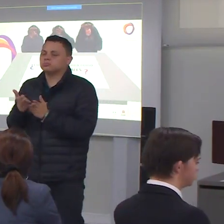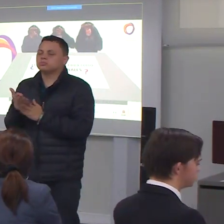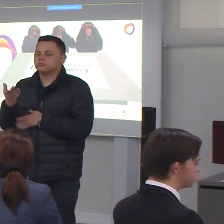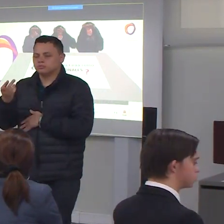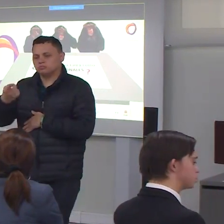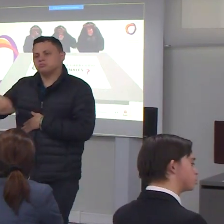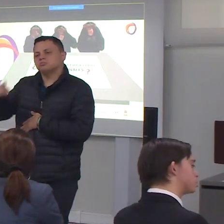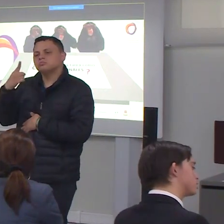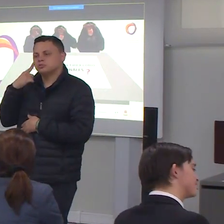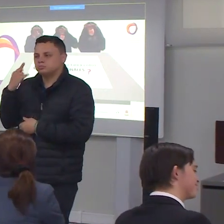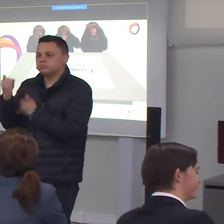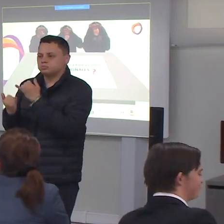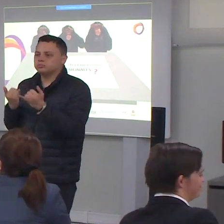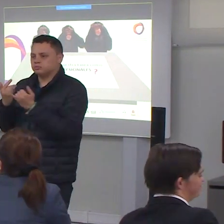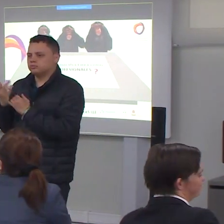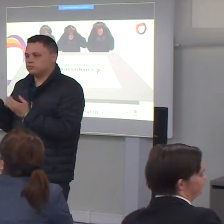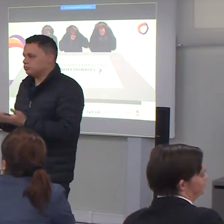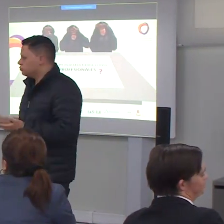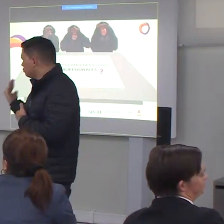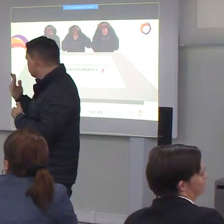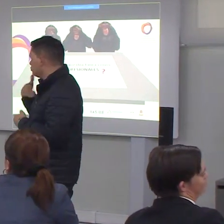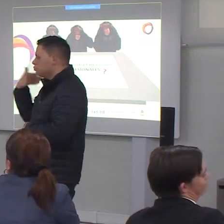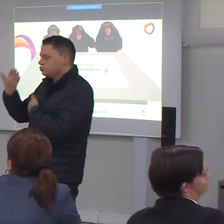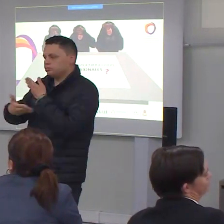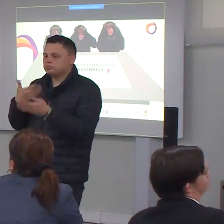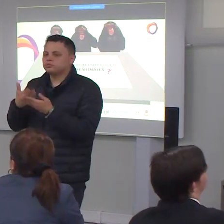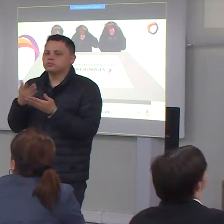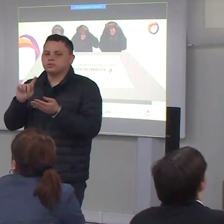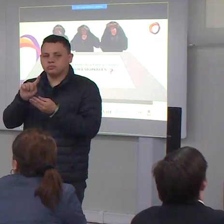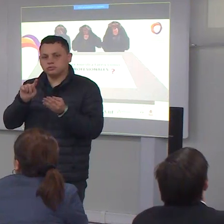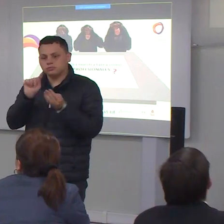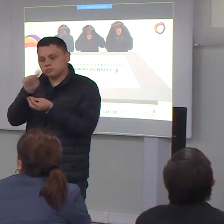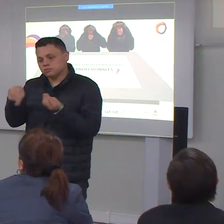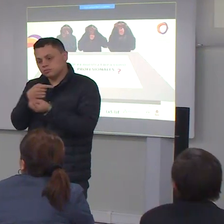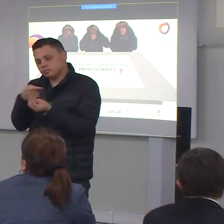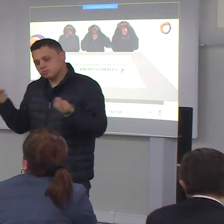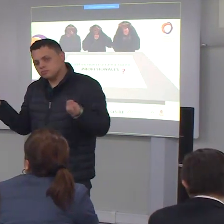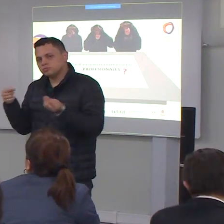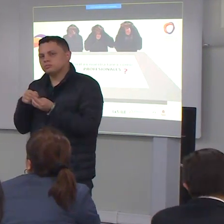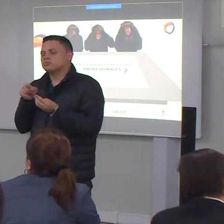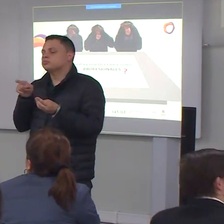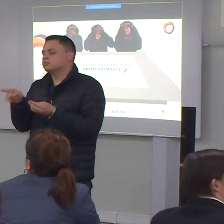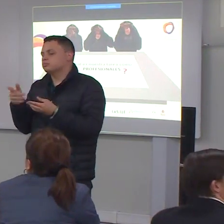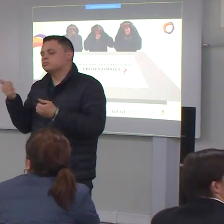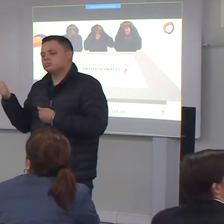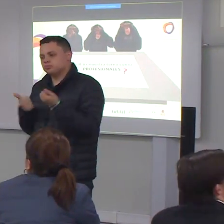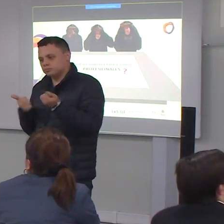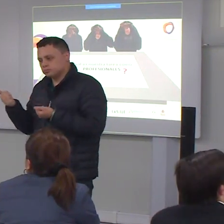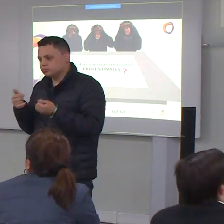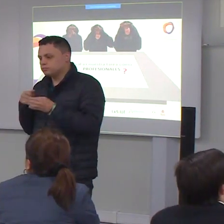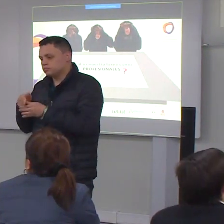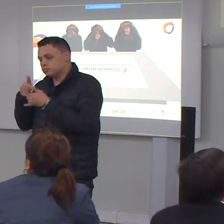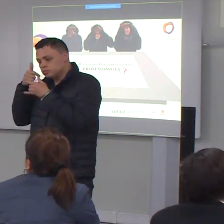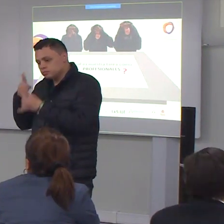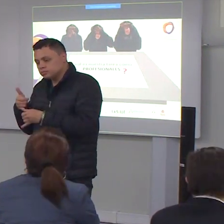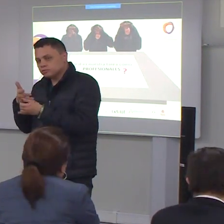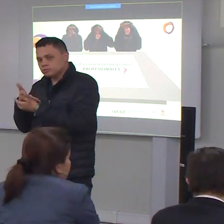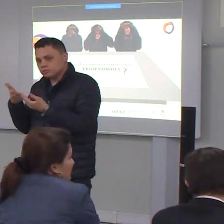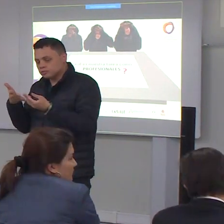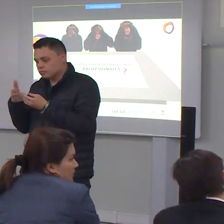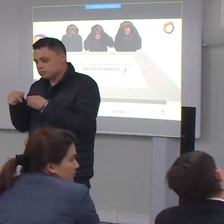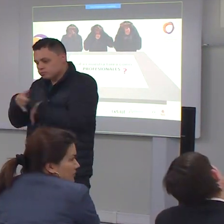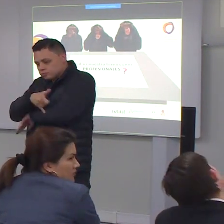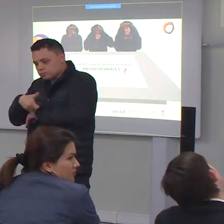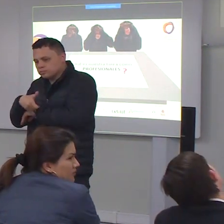identitarlo este proceso pero las carreras de diseño de arquitectura también tiene una responsabilidad